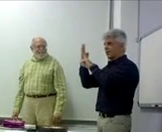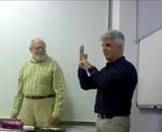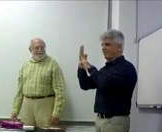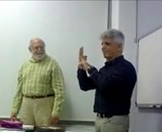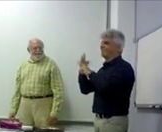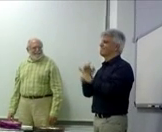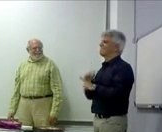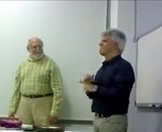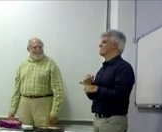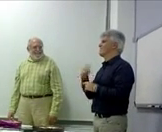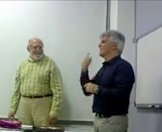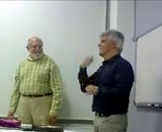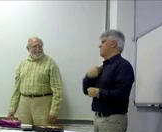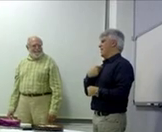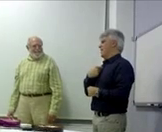Και το τέταρτο.